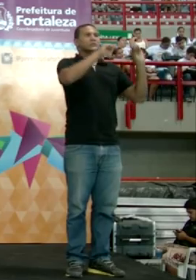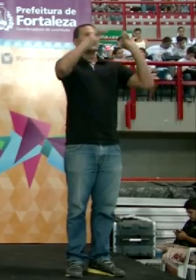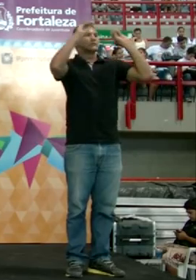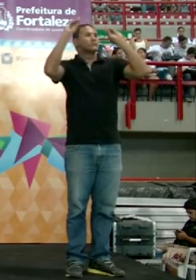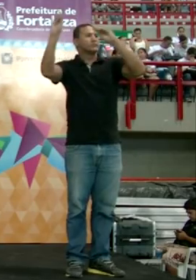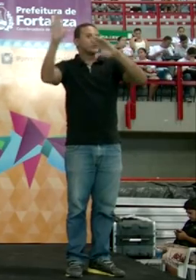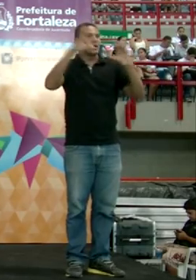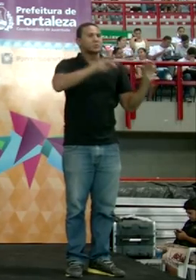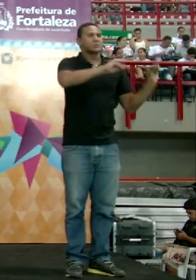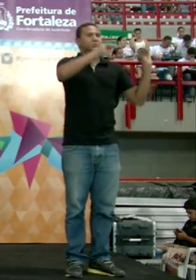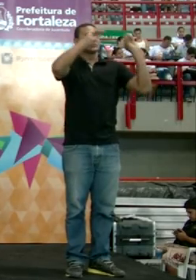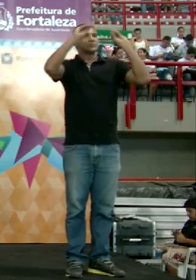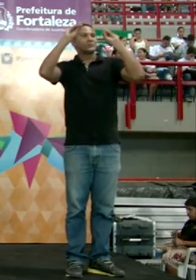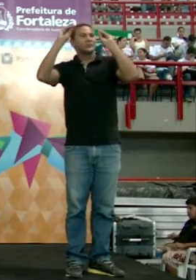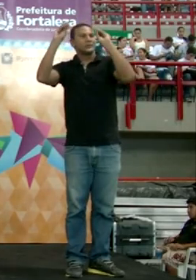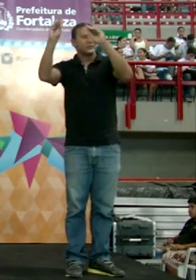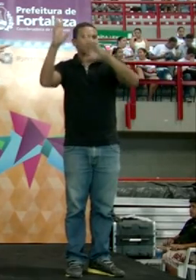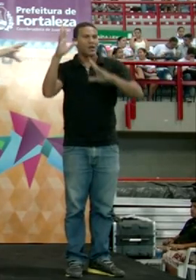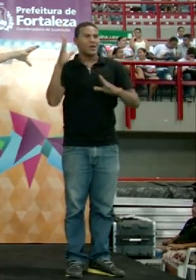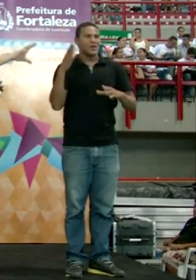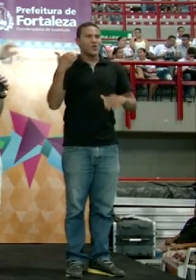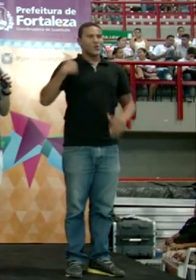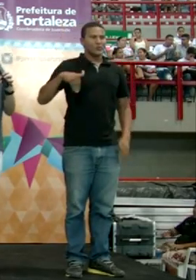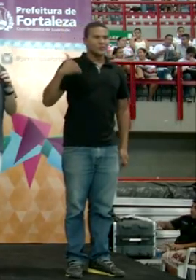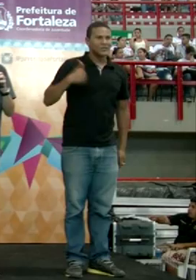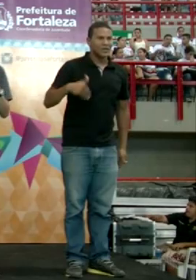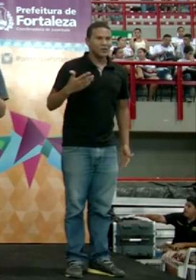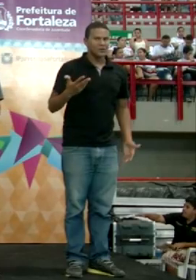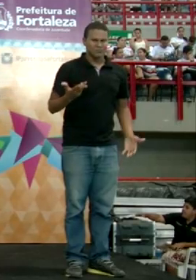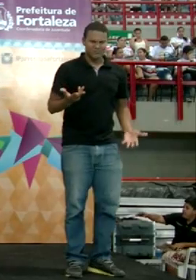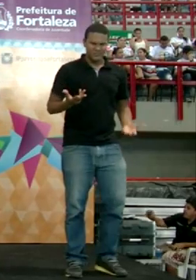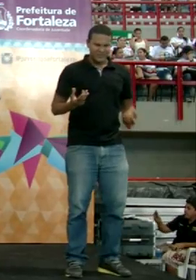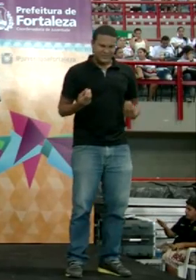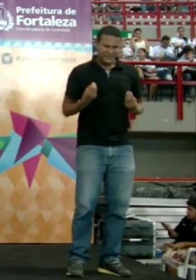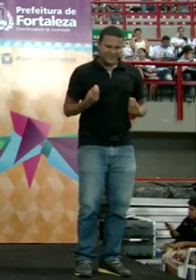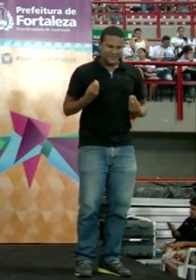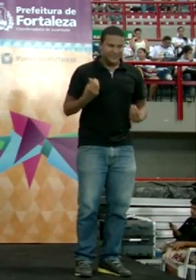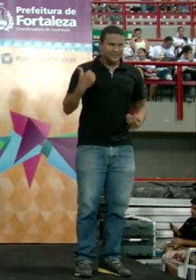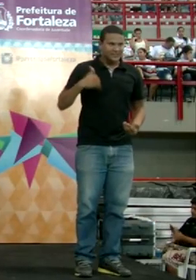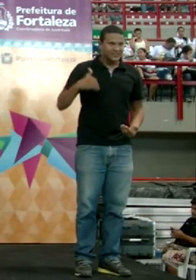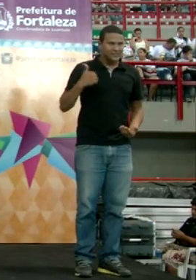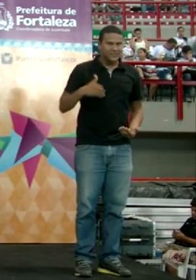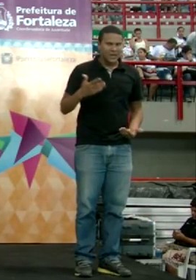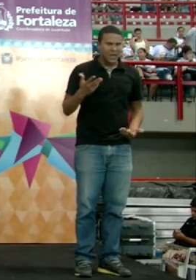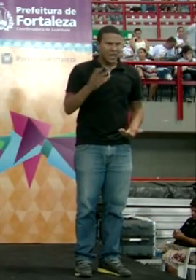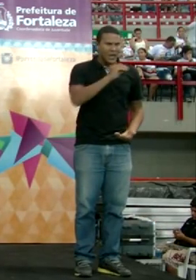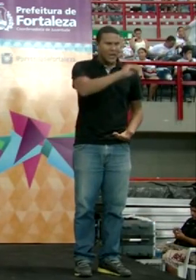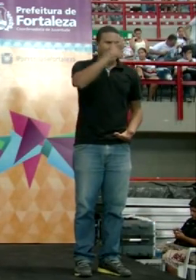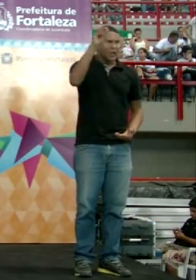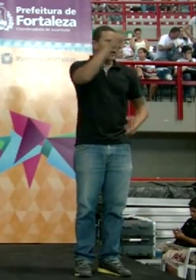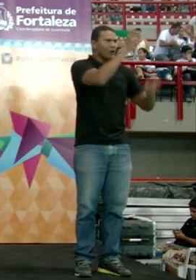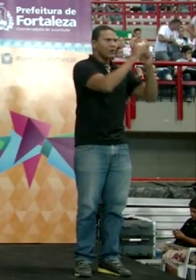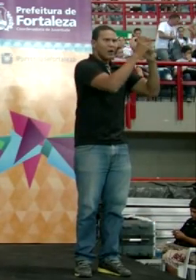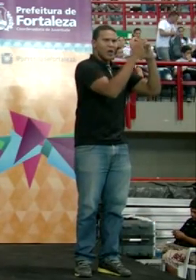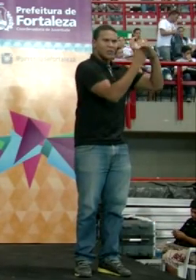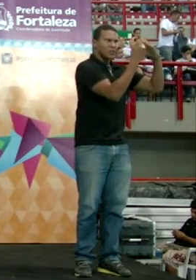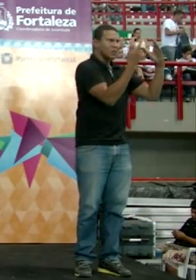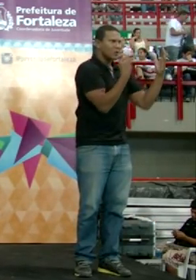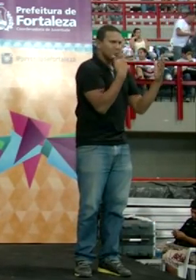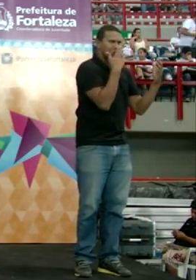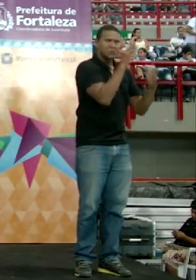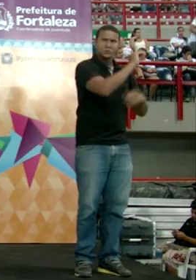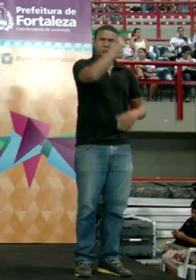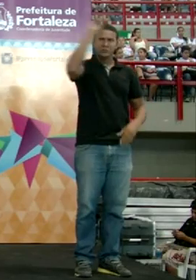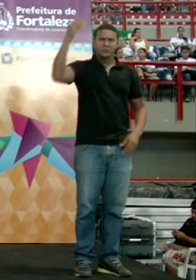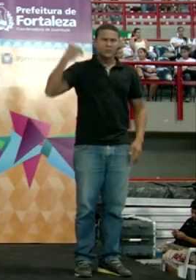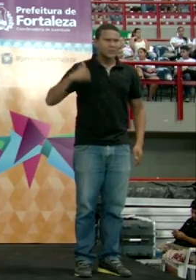Conjunto... Às vezes o trabalho dele é 2 quarteirões de onde ele mora, ele vai de bicicleta para o trabalho dele. Quando ele vai morar distante,